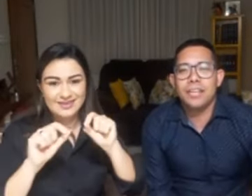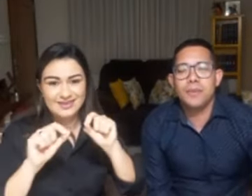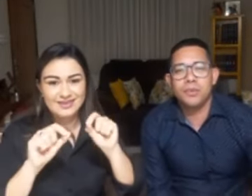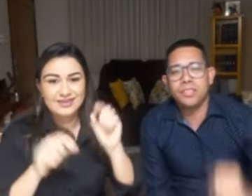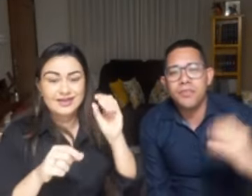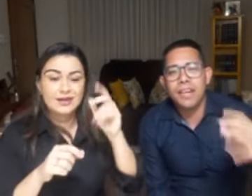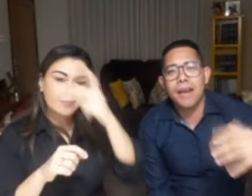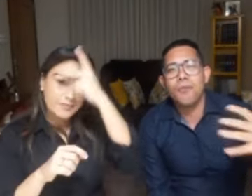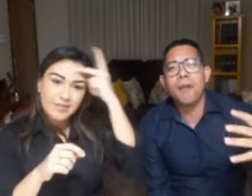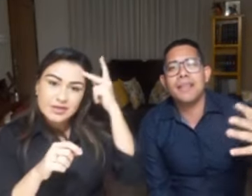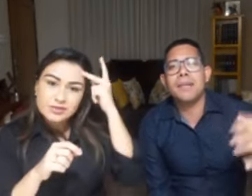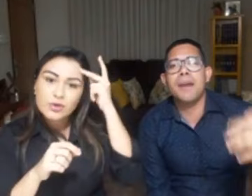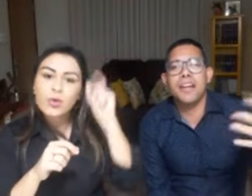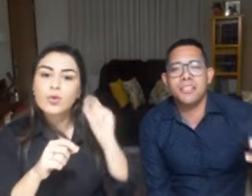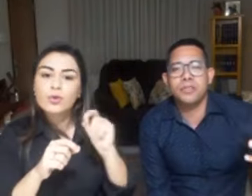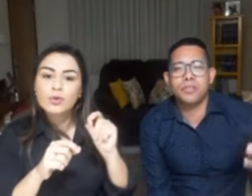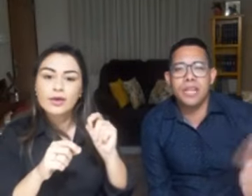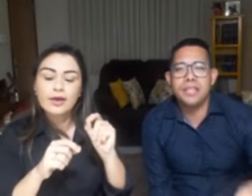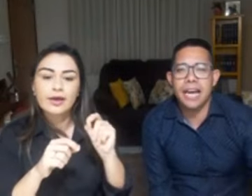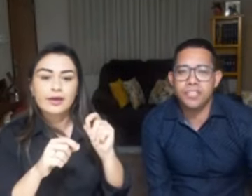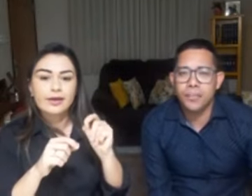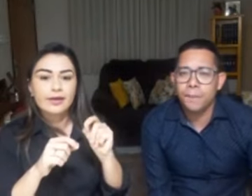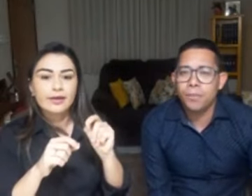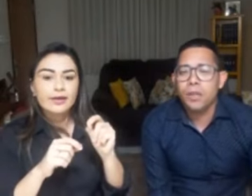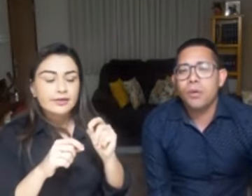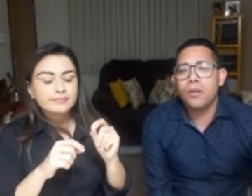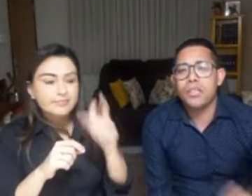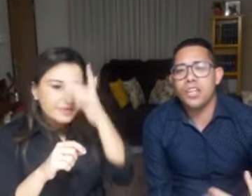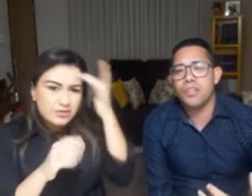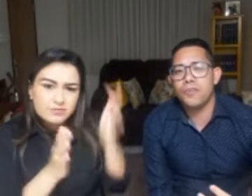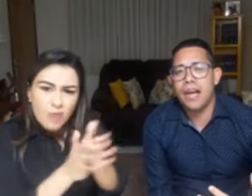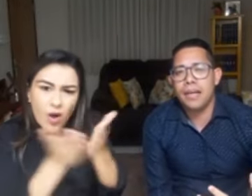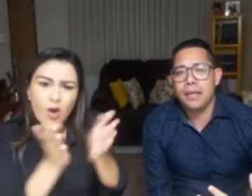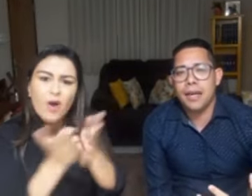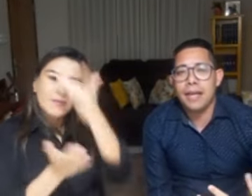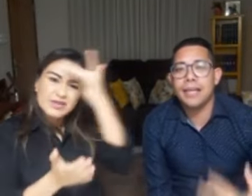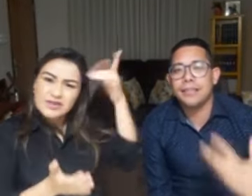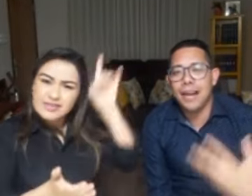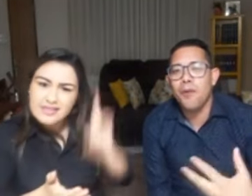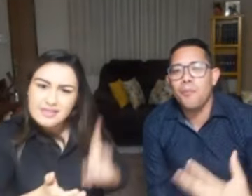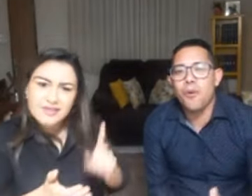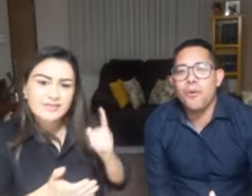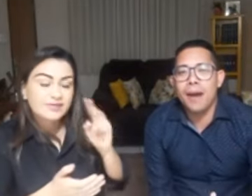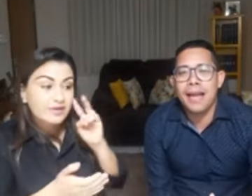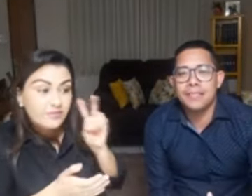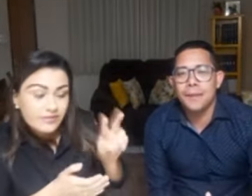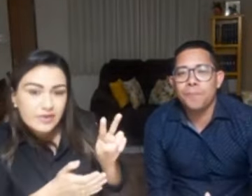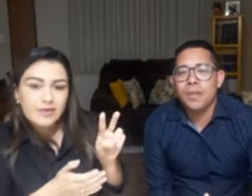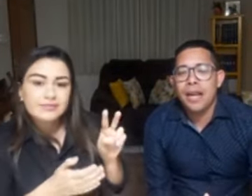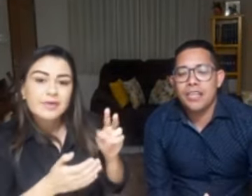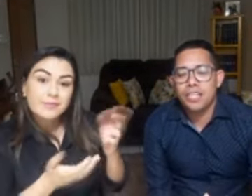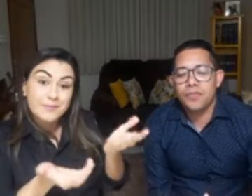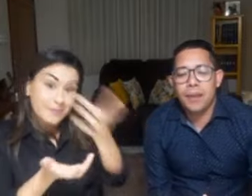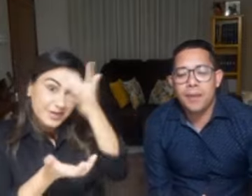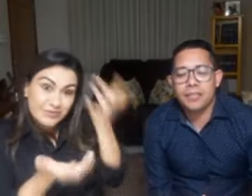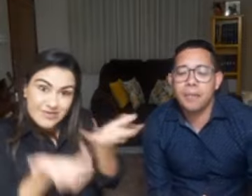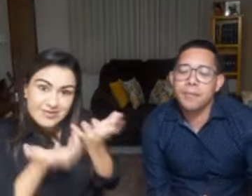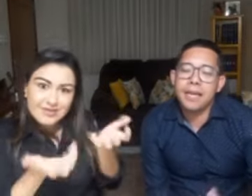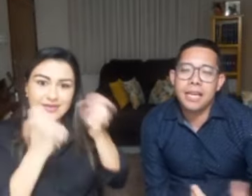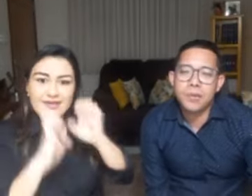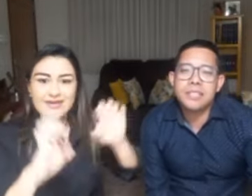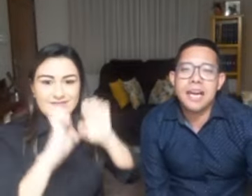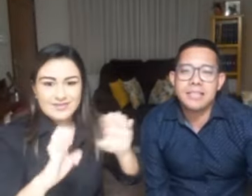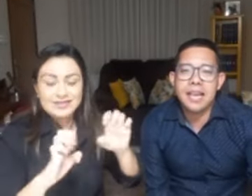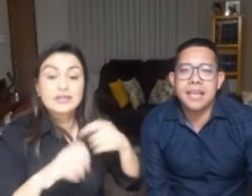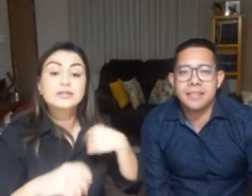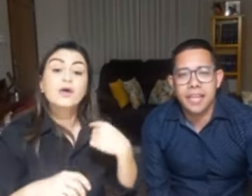questão das pessoas que ficavam mais à margem da sociedade. Quando a gente vai adentrar um pouco mais, a gente vai perceber a